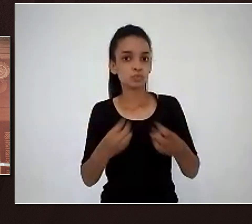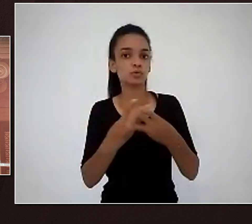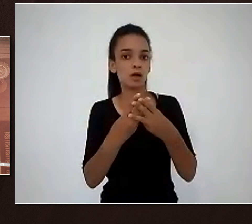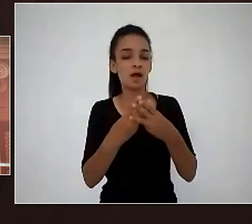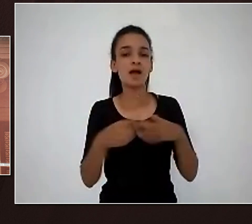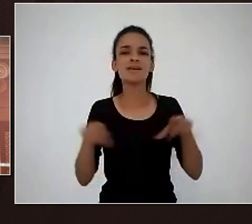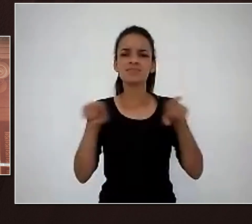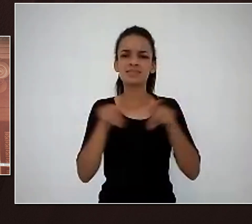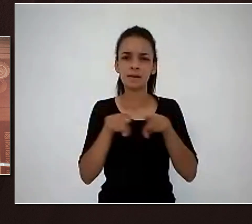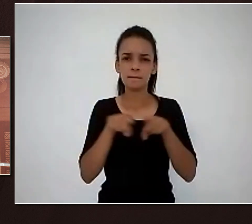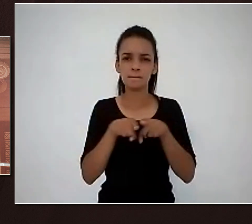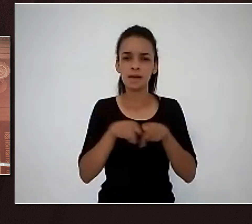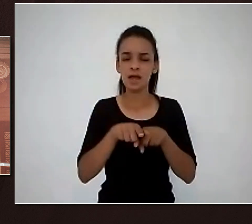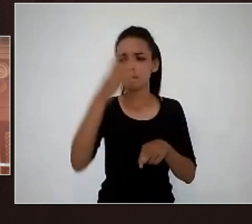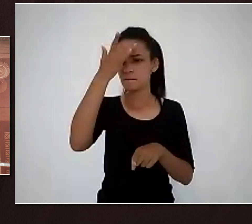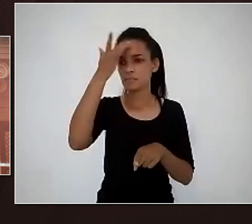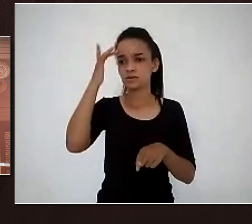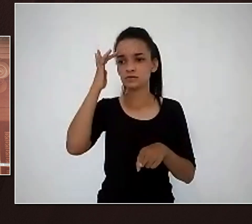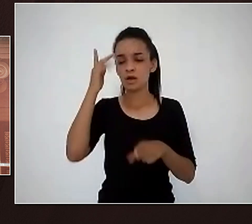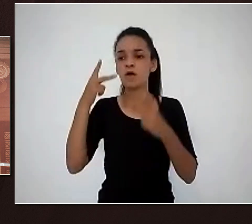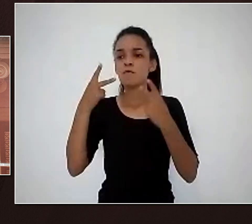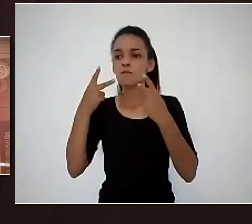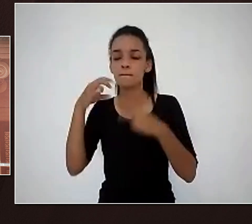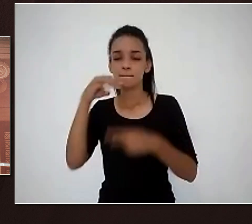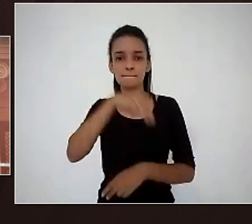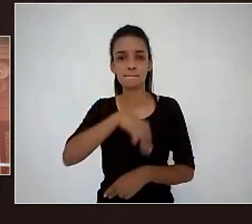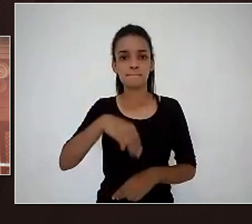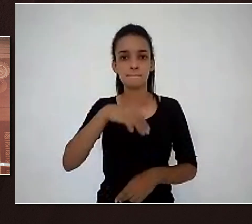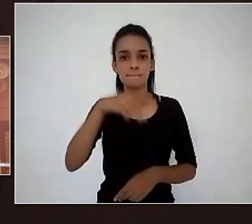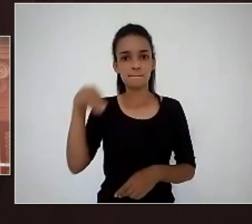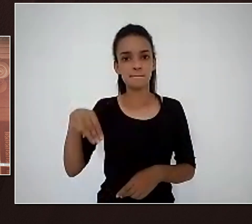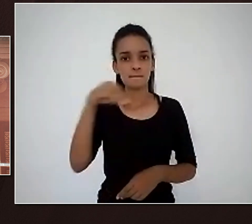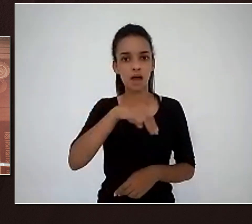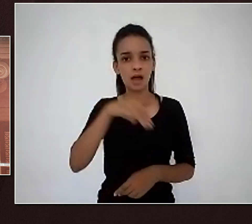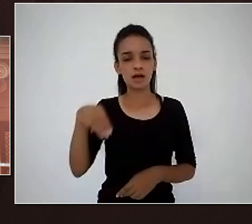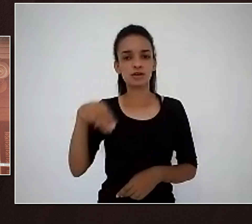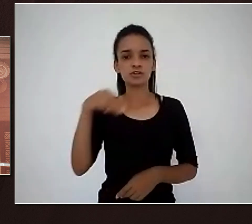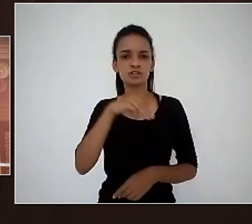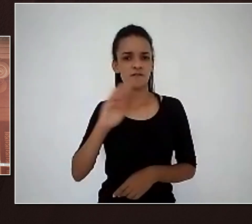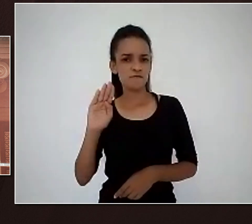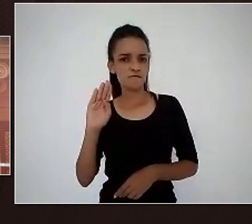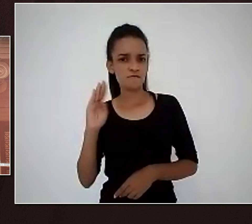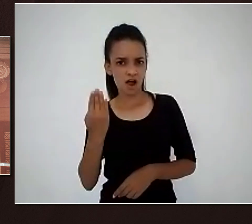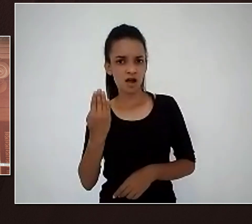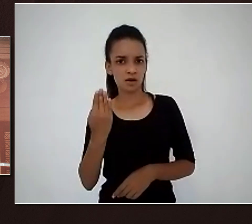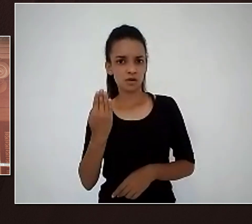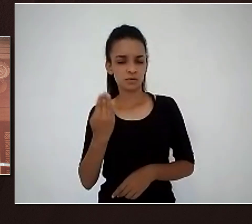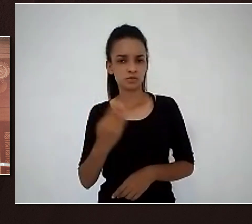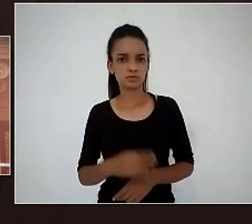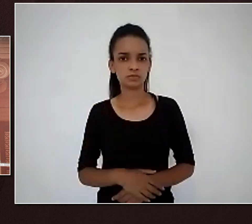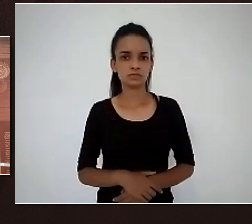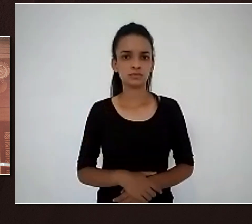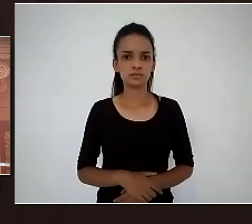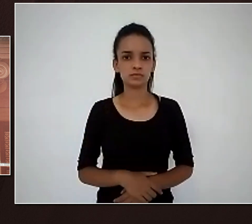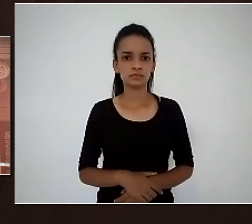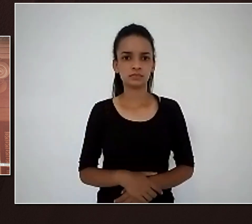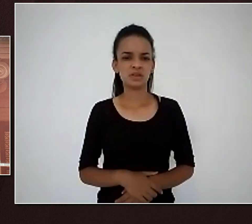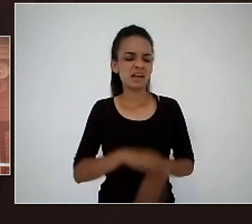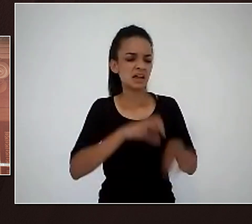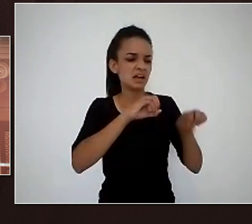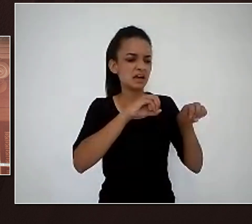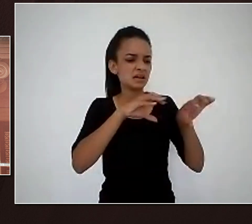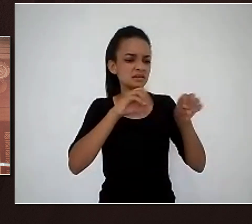falsos mestres da lei, pregando ascetismo, como que o rigor ascético